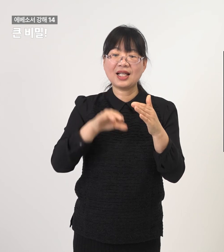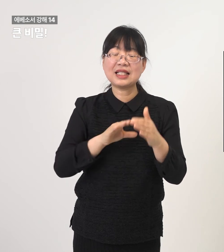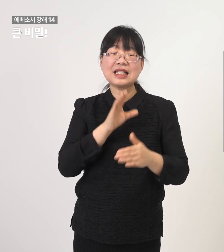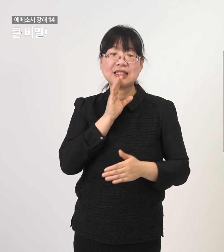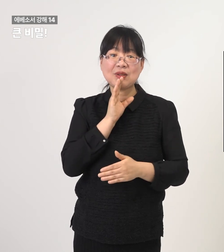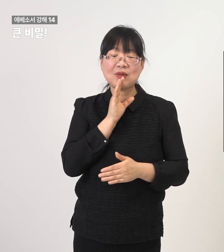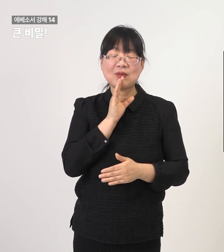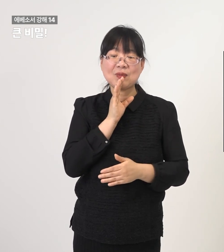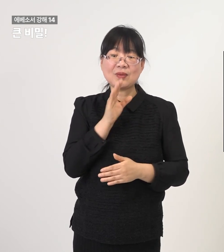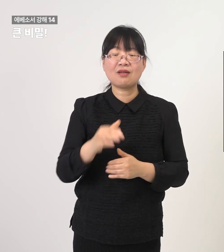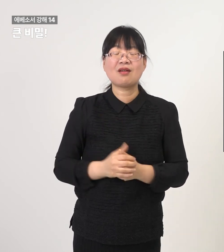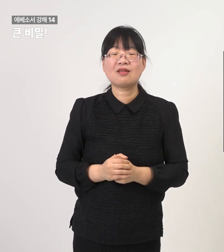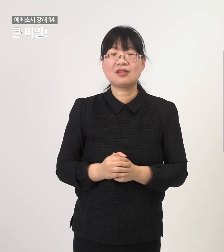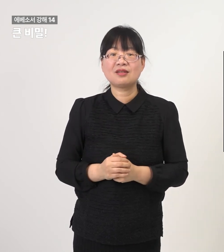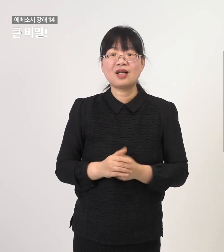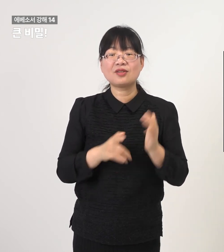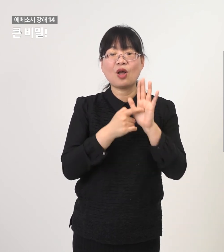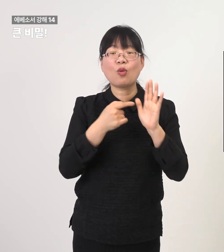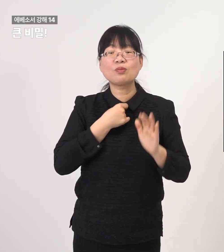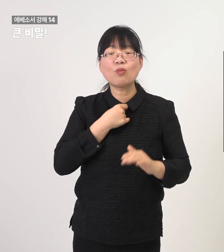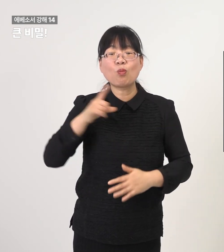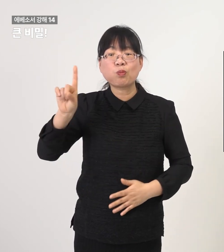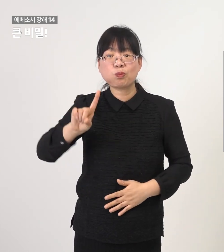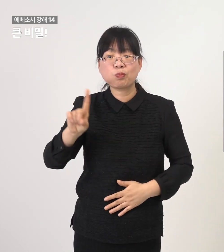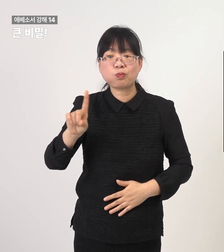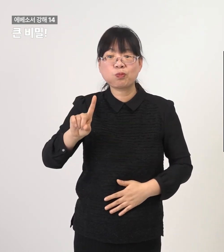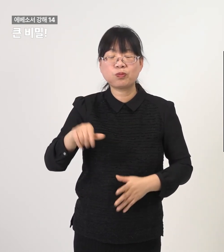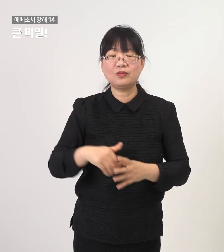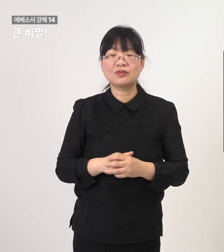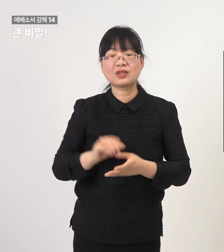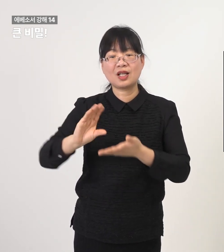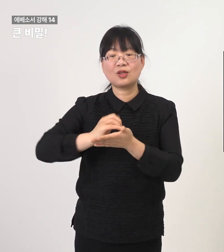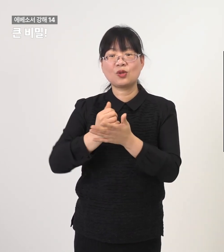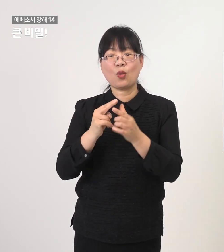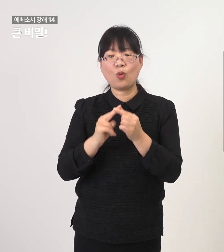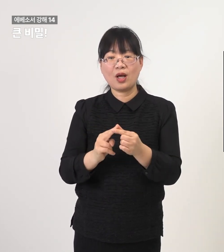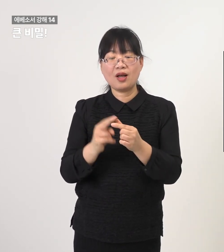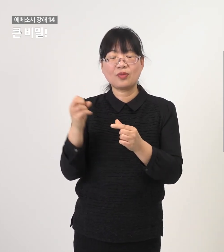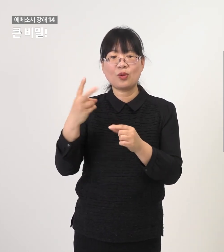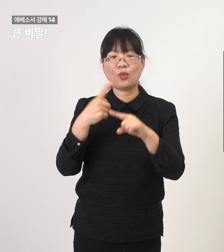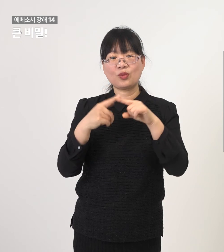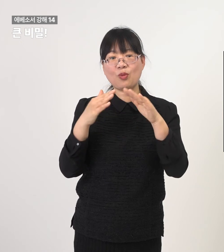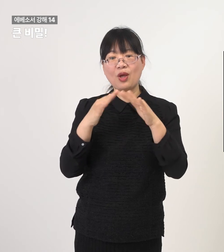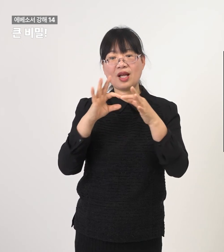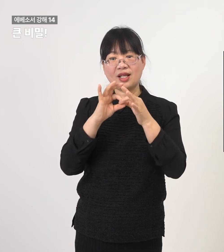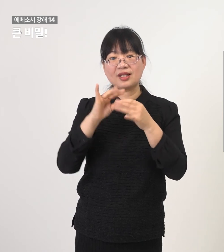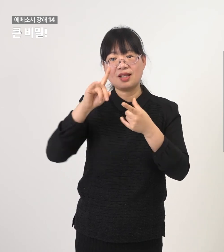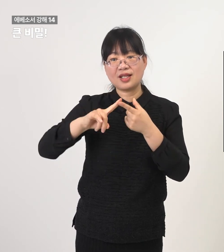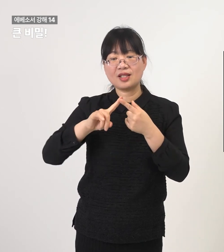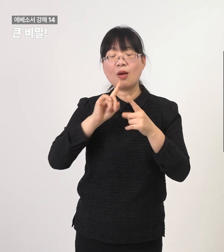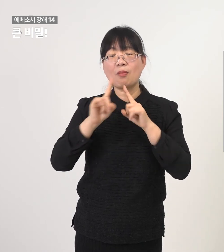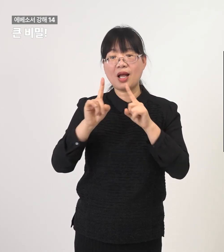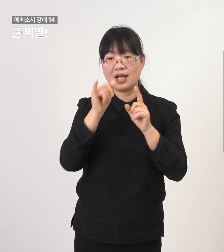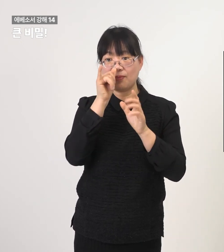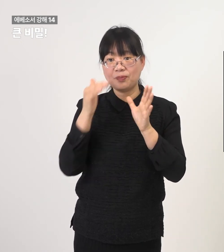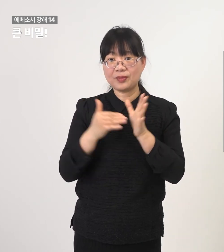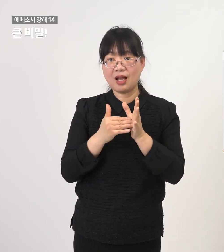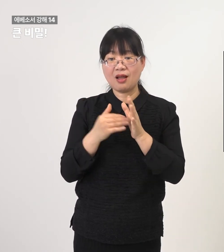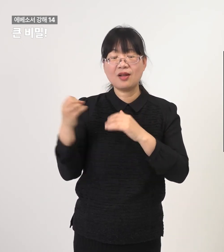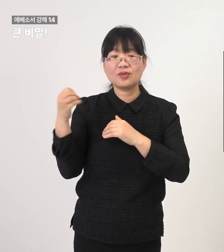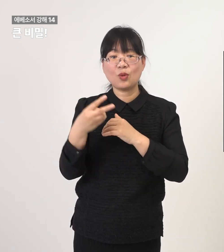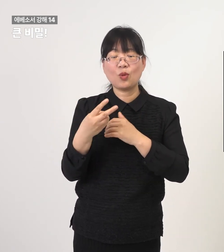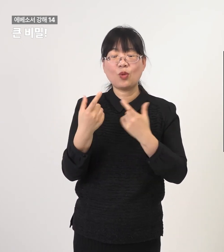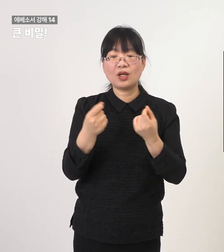진작 정말 드러내고 싶은 게 뭐였다고요? 그리스도와 교회의 관계에 대해서 말한다.